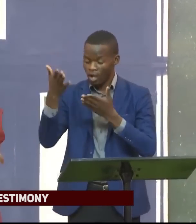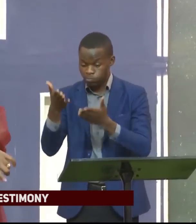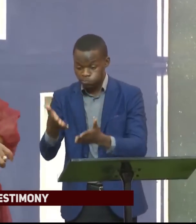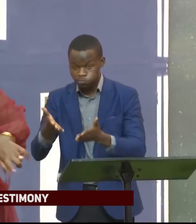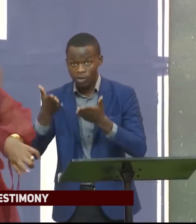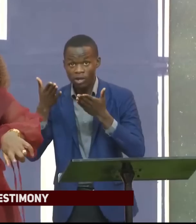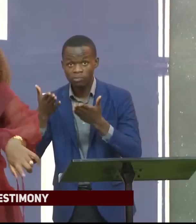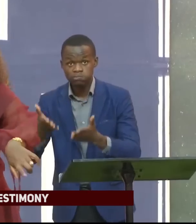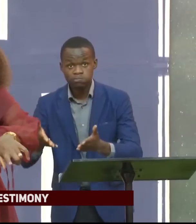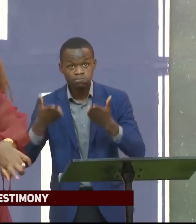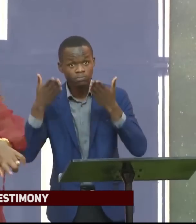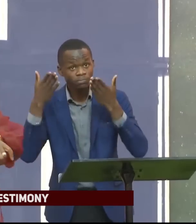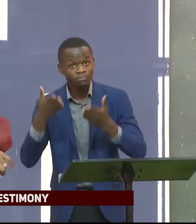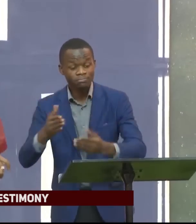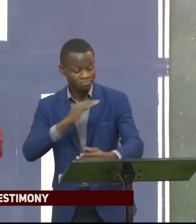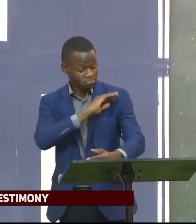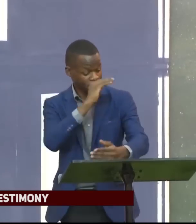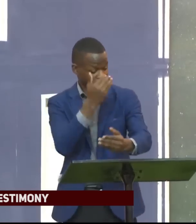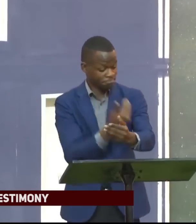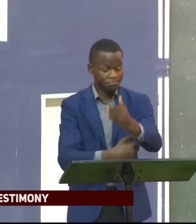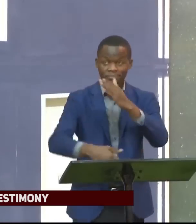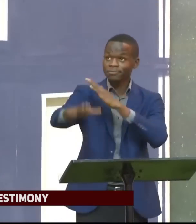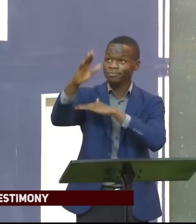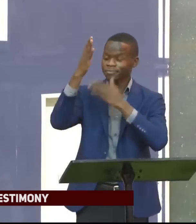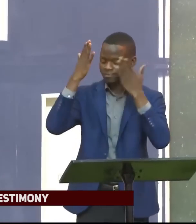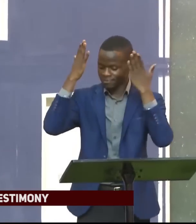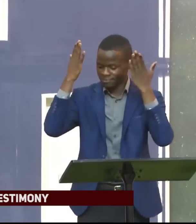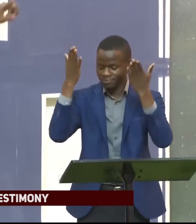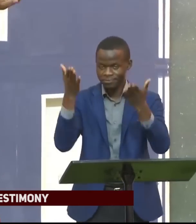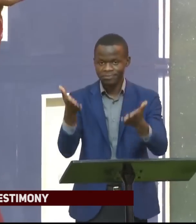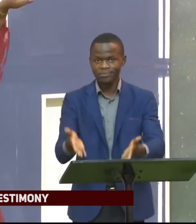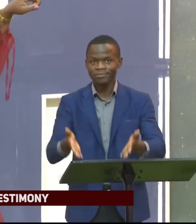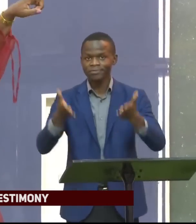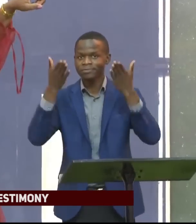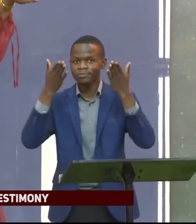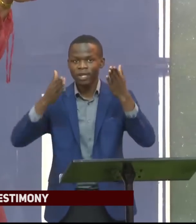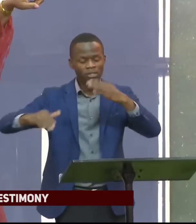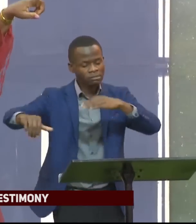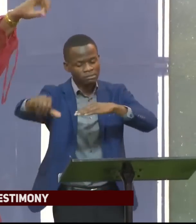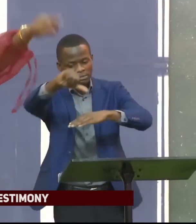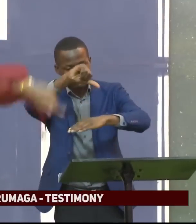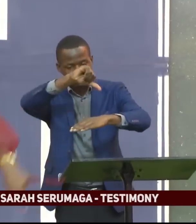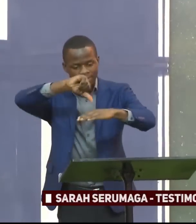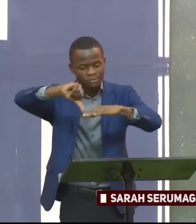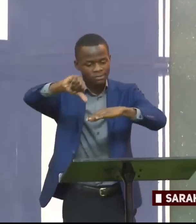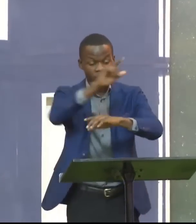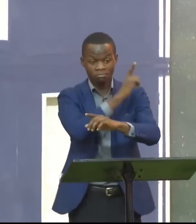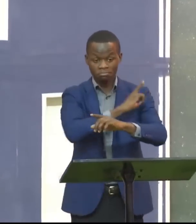Futakama